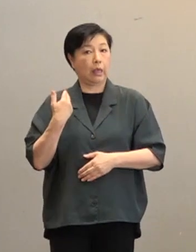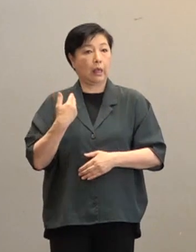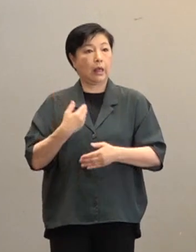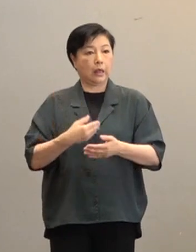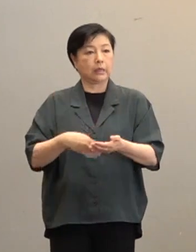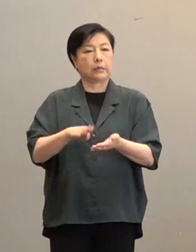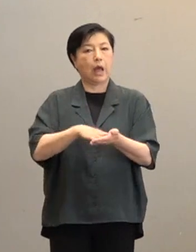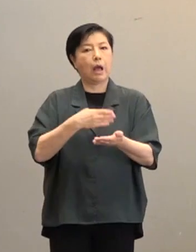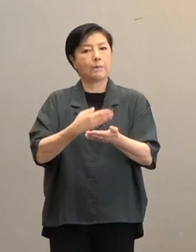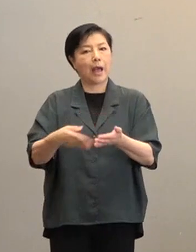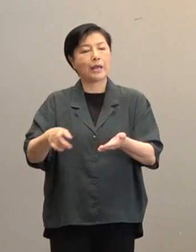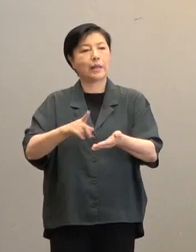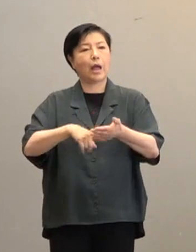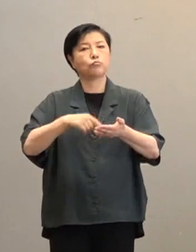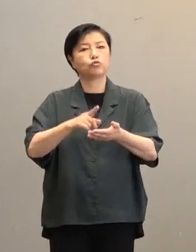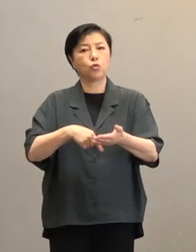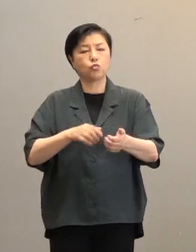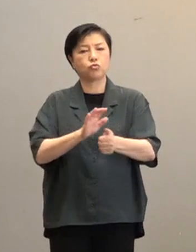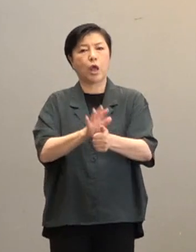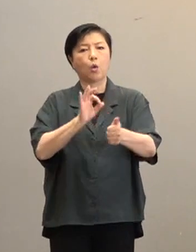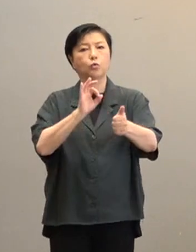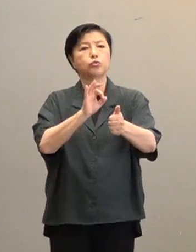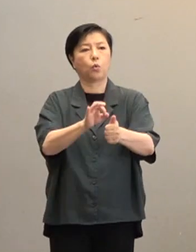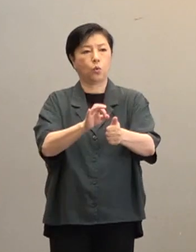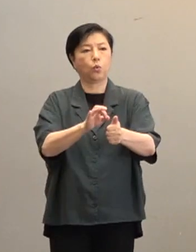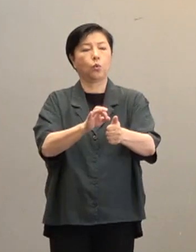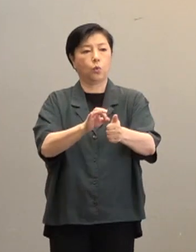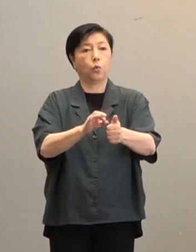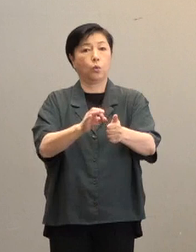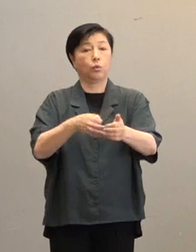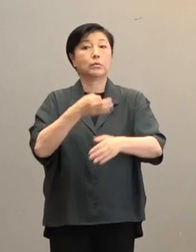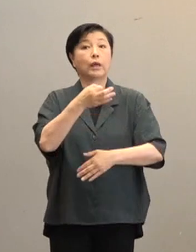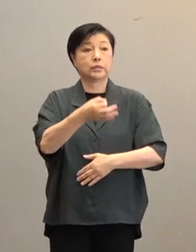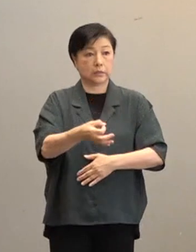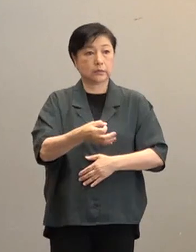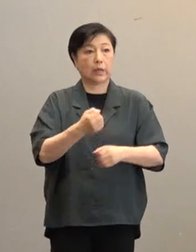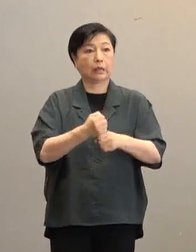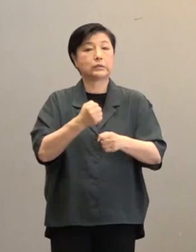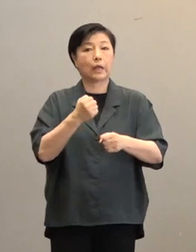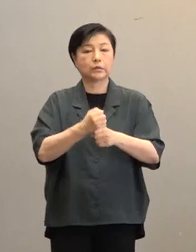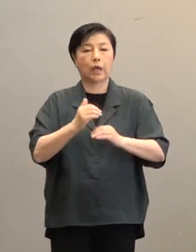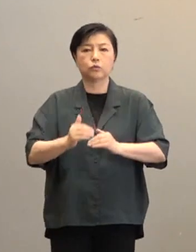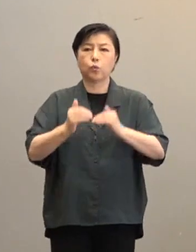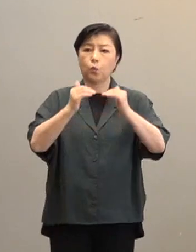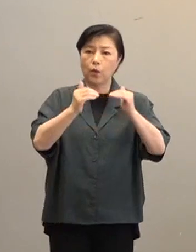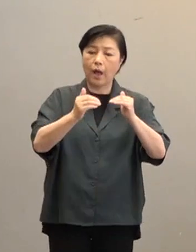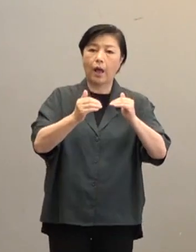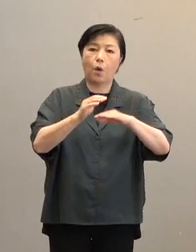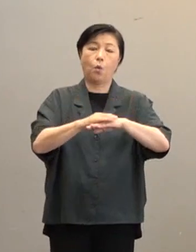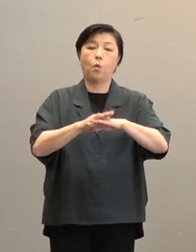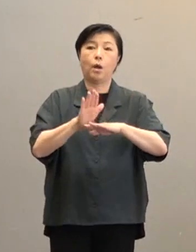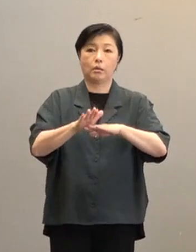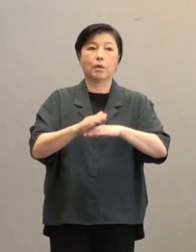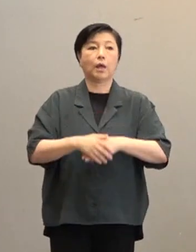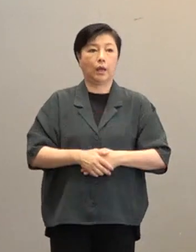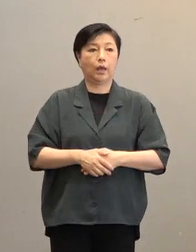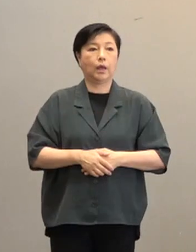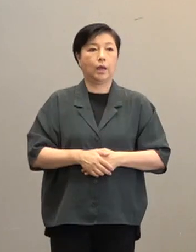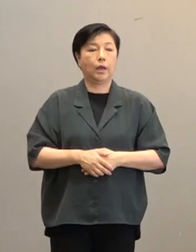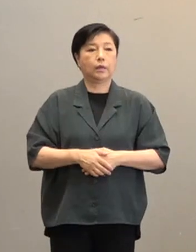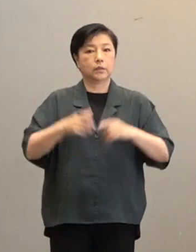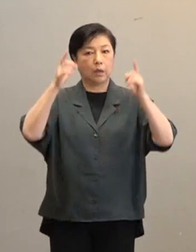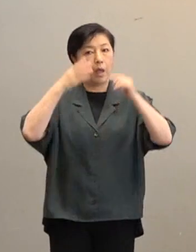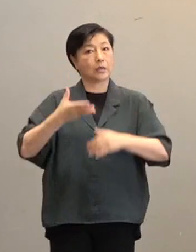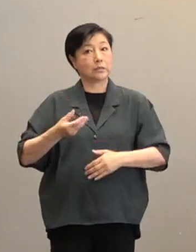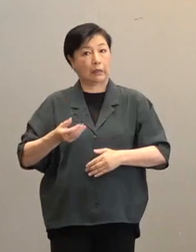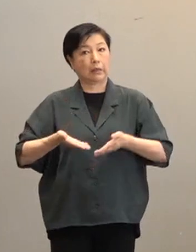発端に国は補助金出して、生乳 の生産増加を後押ししました。で、ただ最近は生乳 の